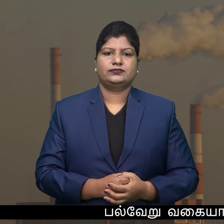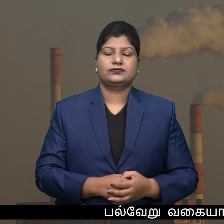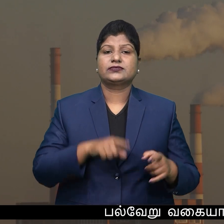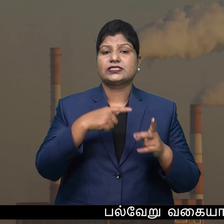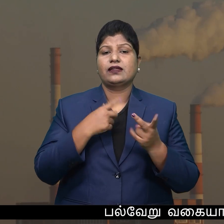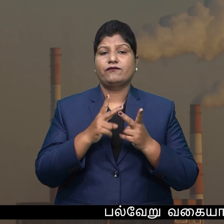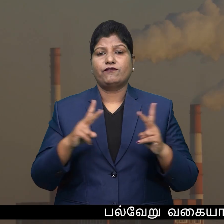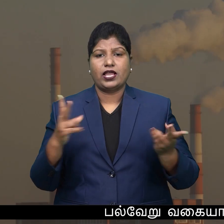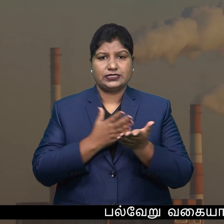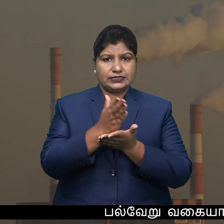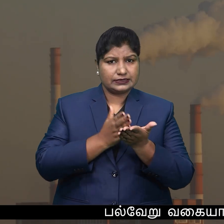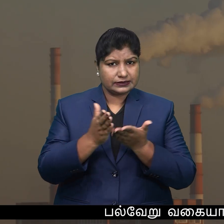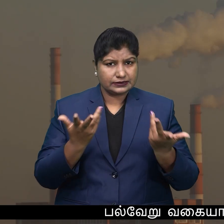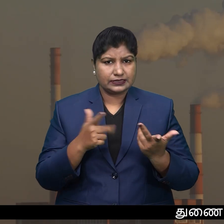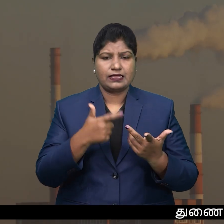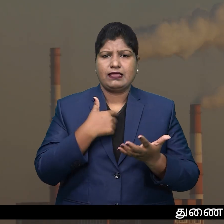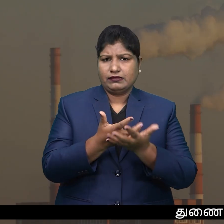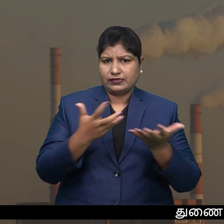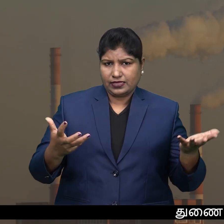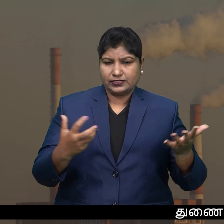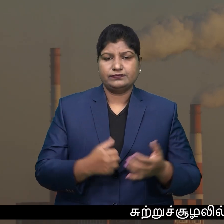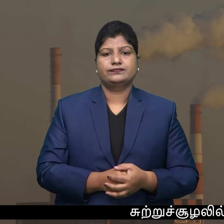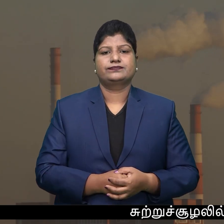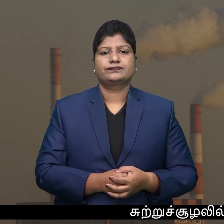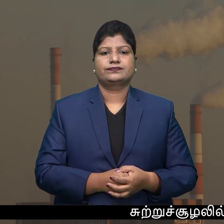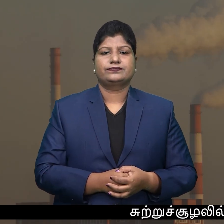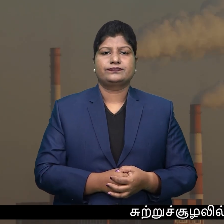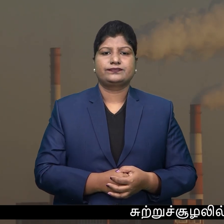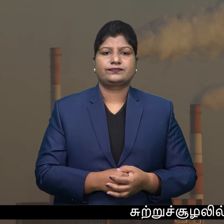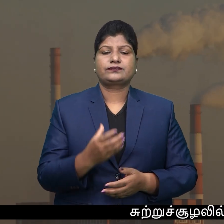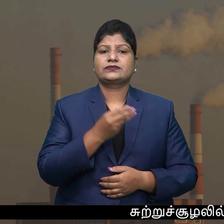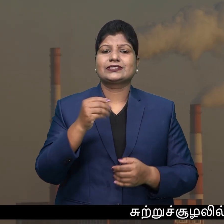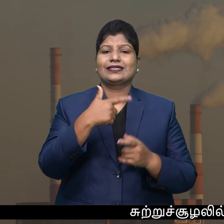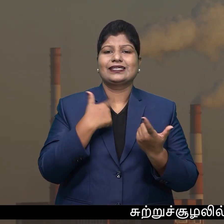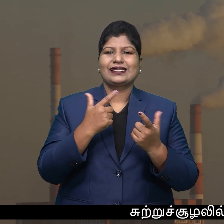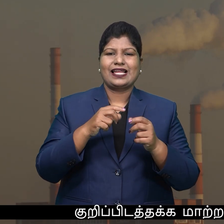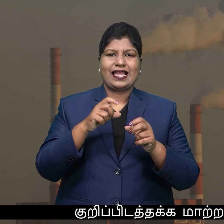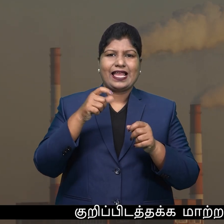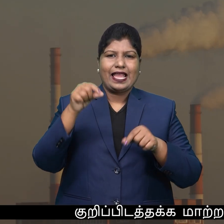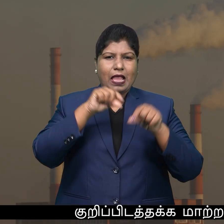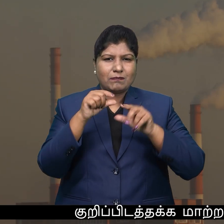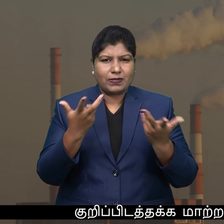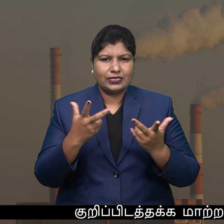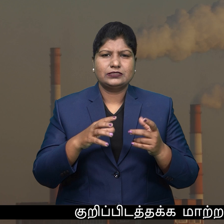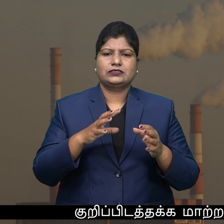பல்வேறு வகையான பொருட்கள் மற்றும் துணைப்பொருட்கள் சுற்றுச்சூழலில் வெளியிடப்பட்டு குறிப்பிடத்தக்க